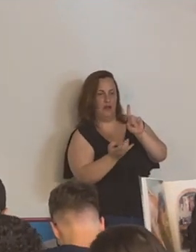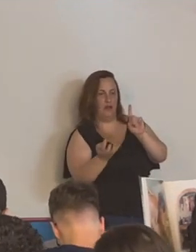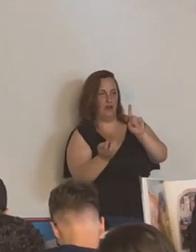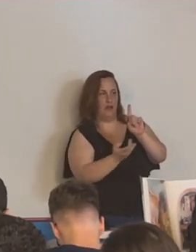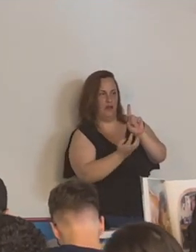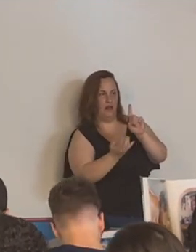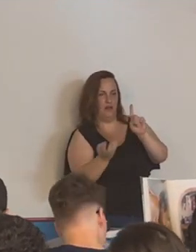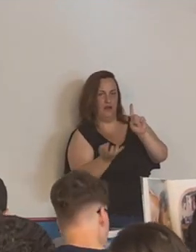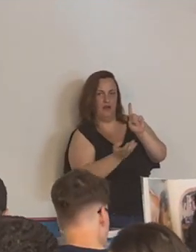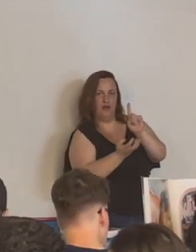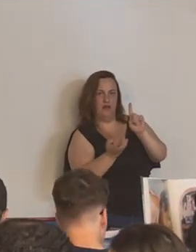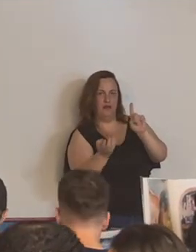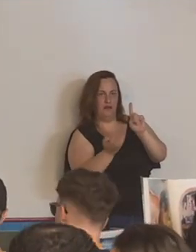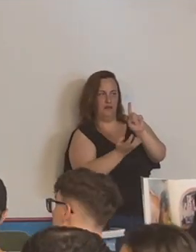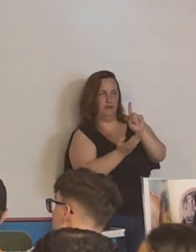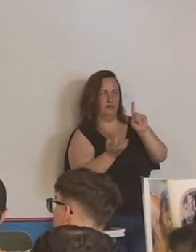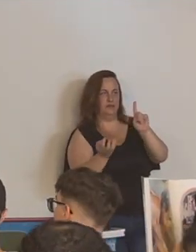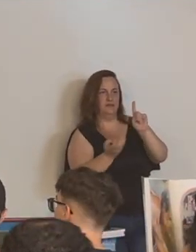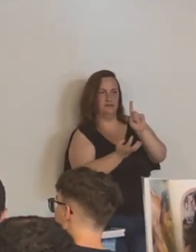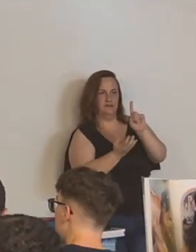pro...